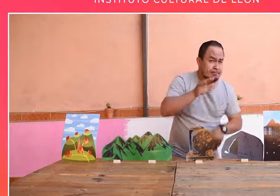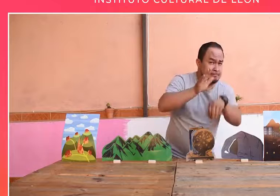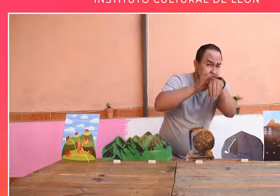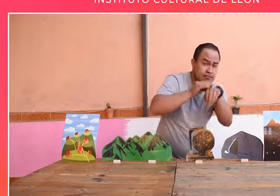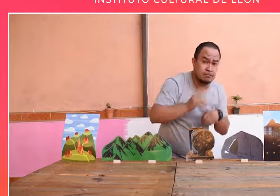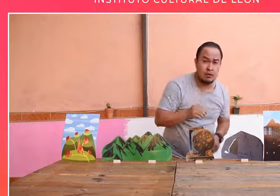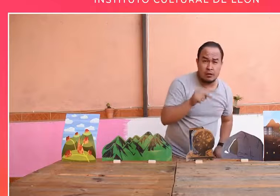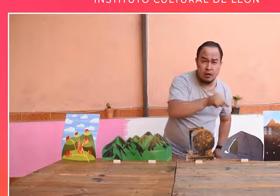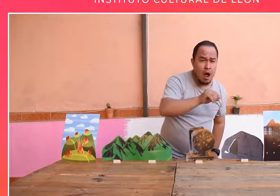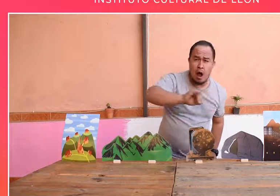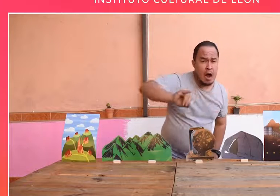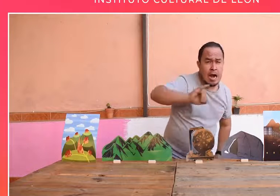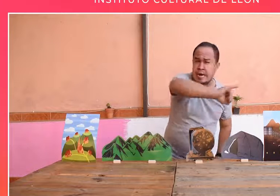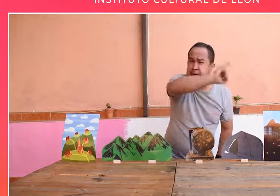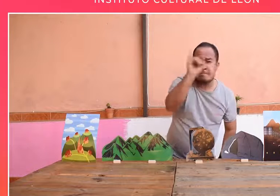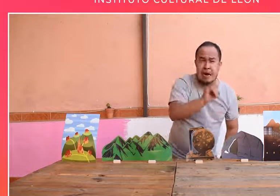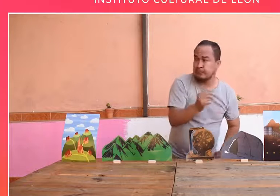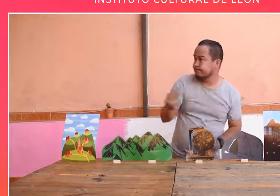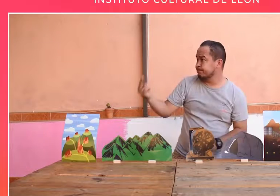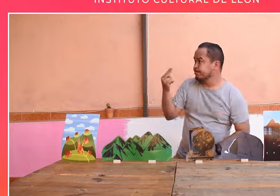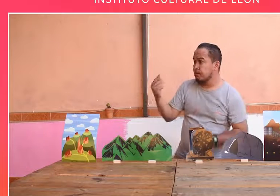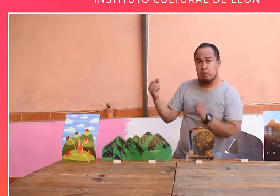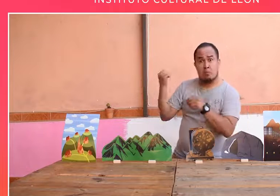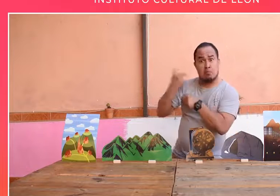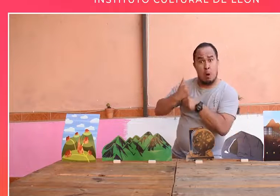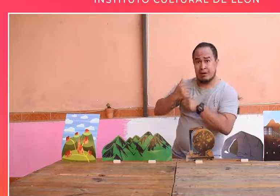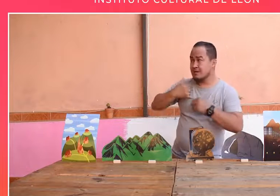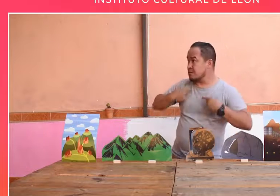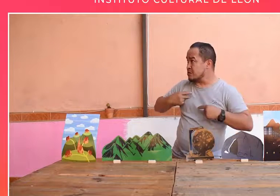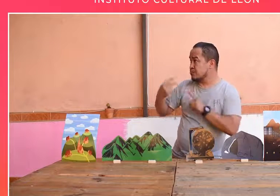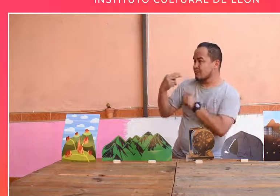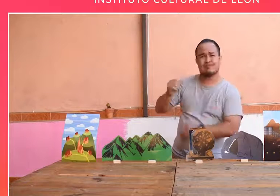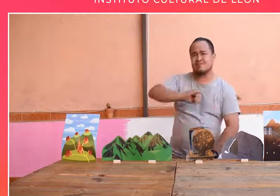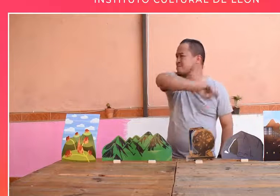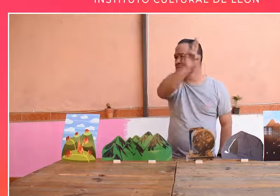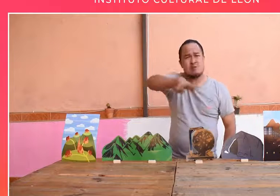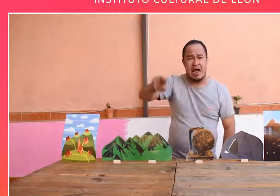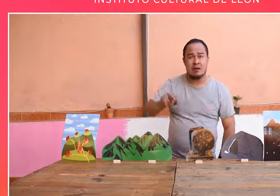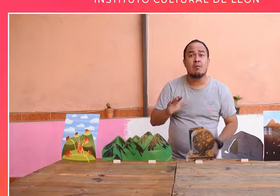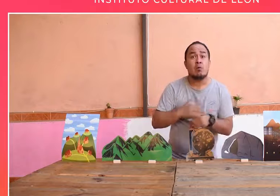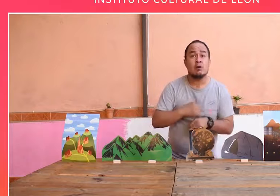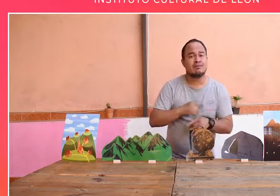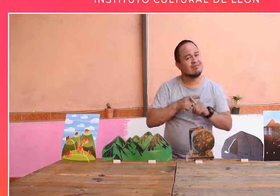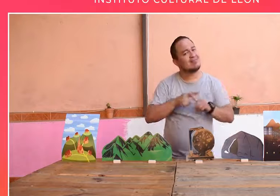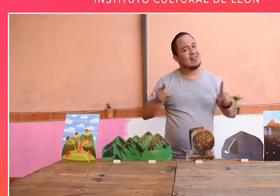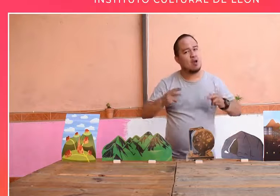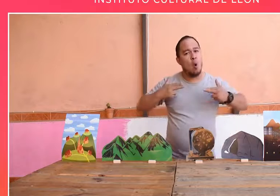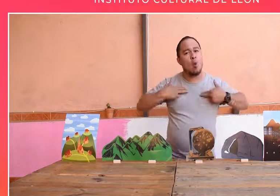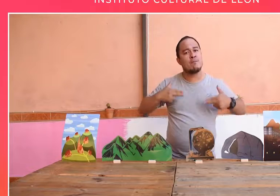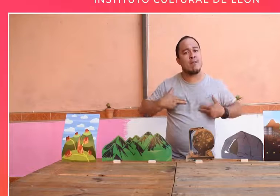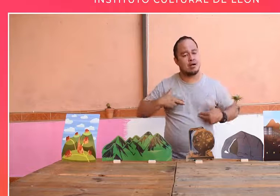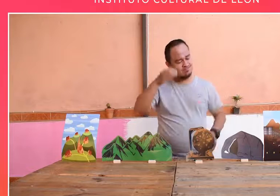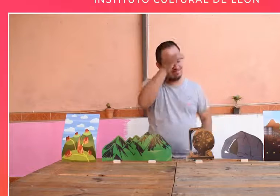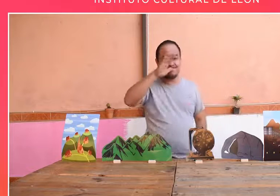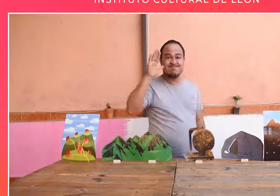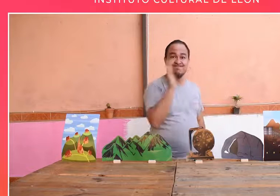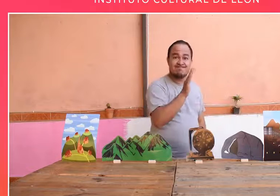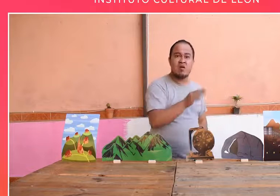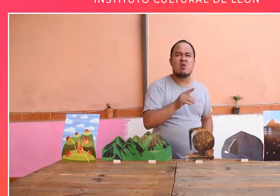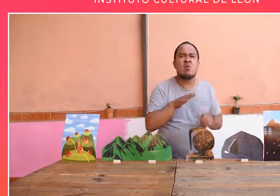Los gnomos permanecían dentro de la mina y jamás estuvieron afuera. Entonces las personas no los